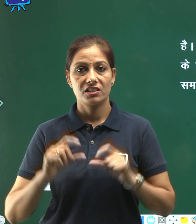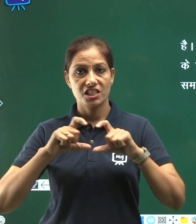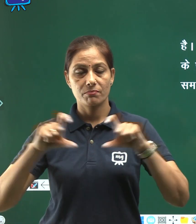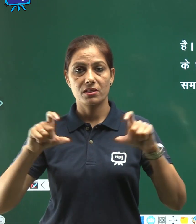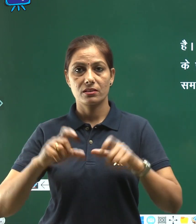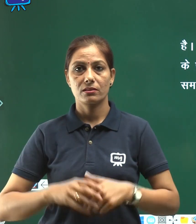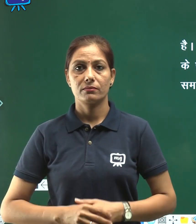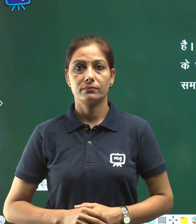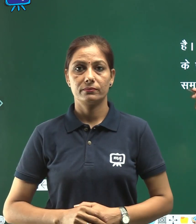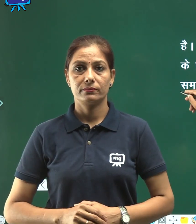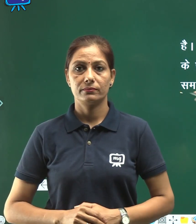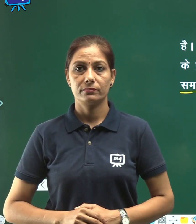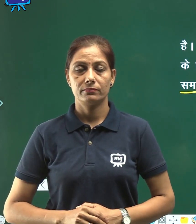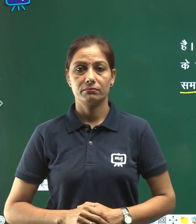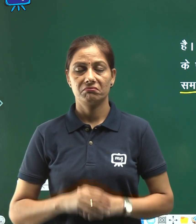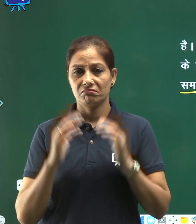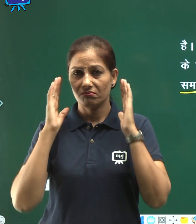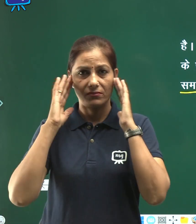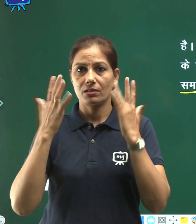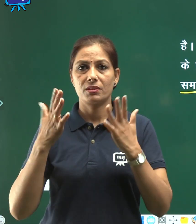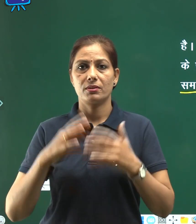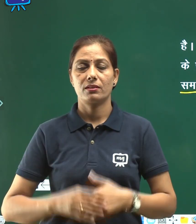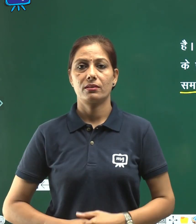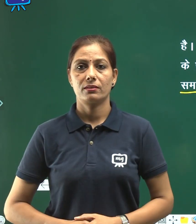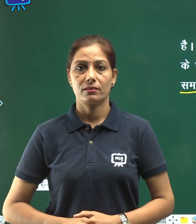स्पष्ट समझ में नहीं आते।